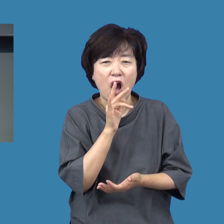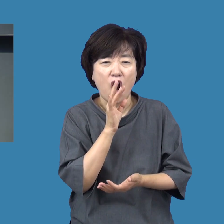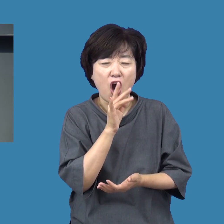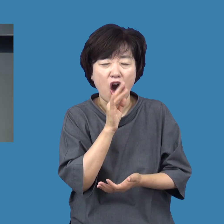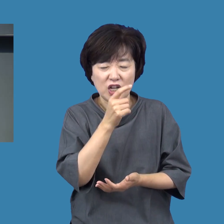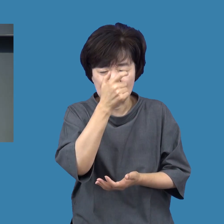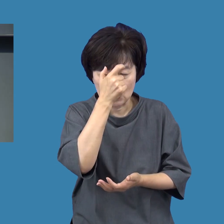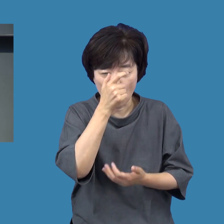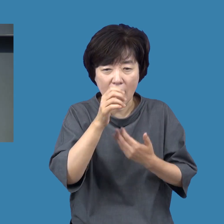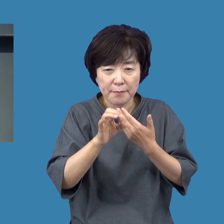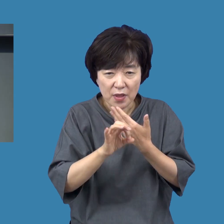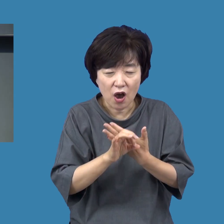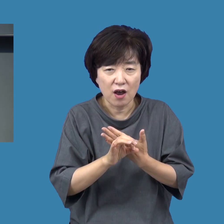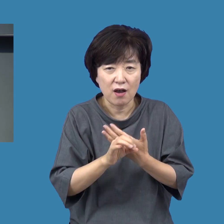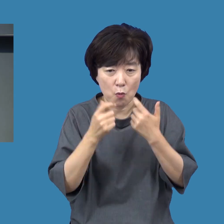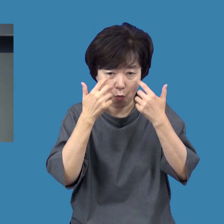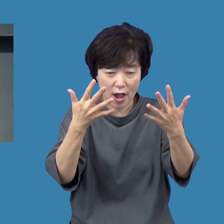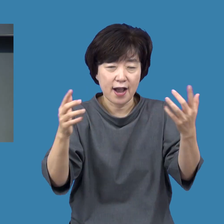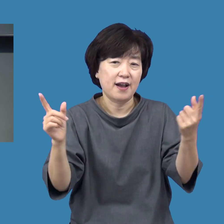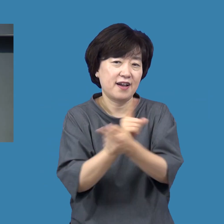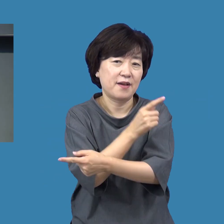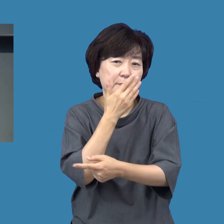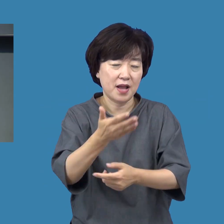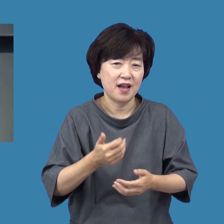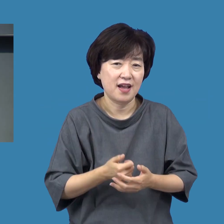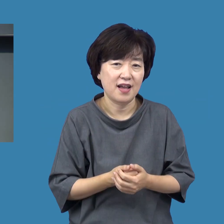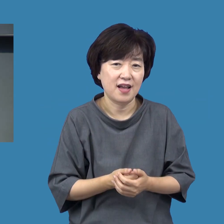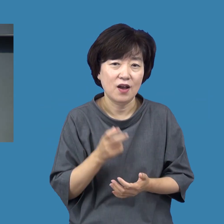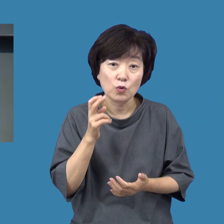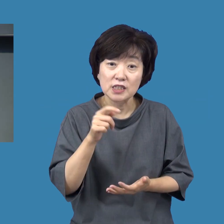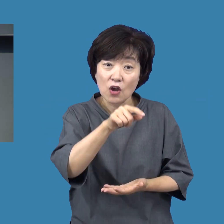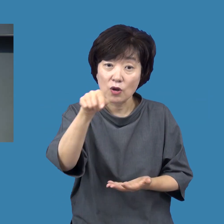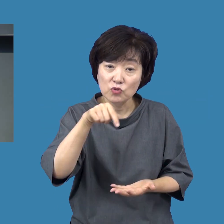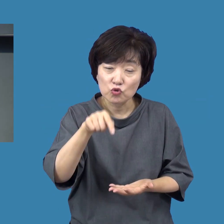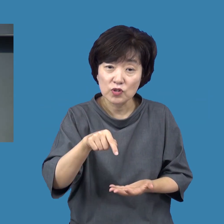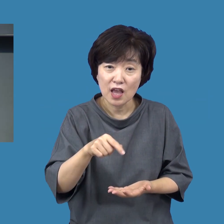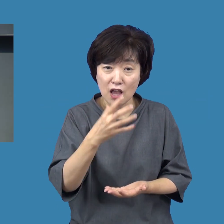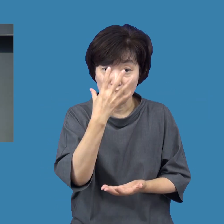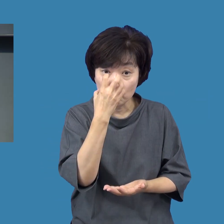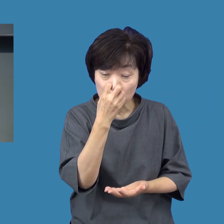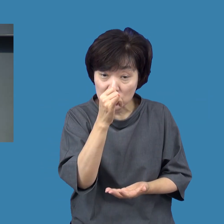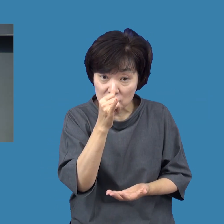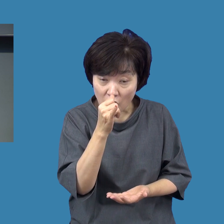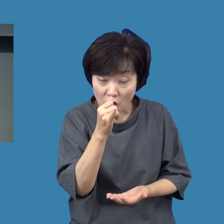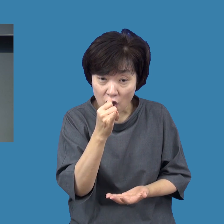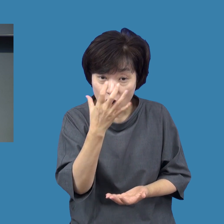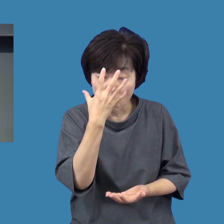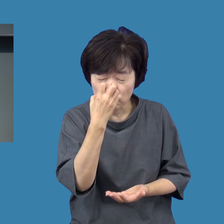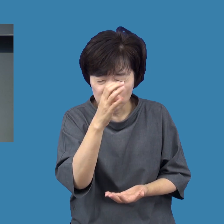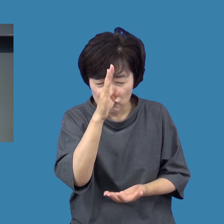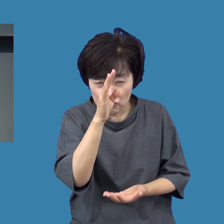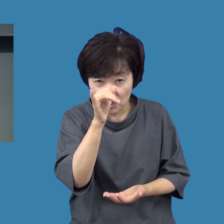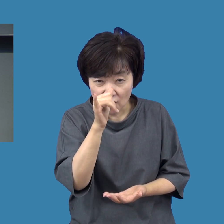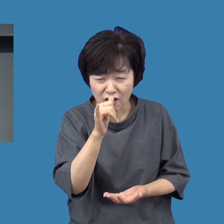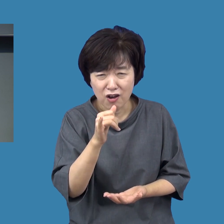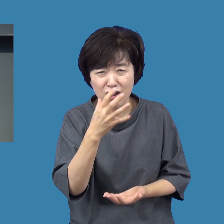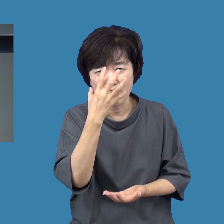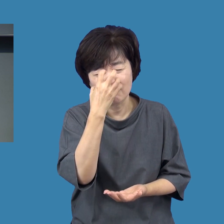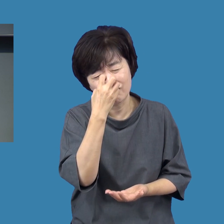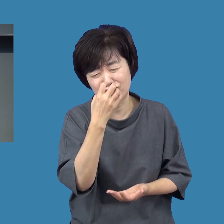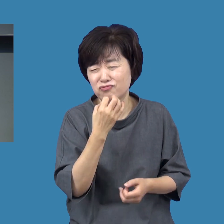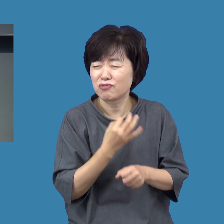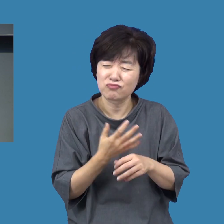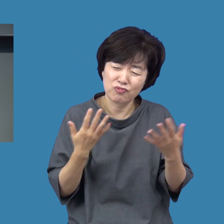확연한 차이를 보입니다. 혹시 이 가운데 우울증 있으신 분들, 뭐 우울증은 어쩔 수 없는 거야. 뭐 현대인이